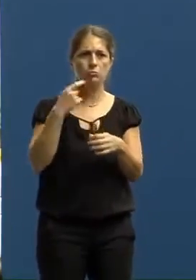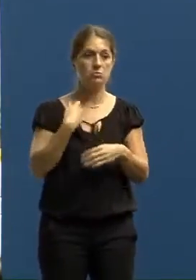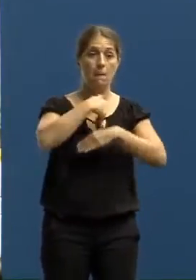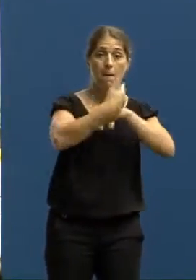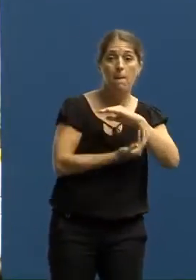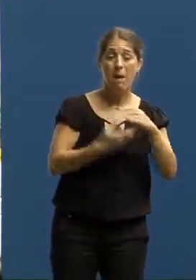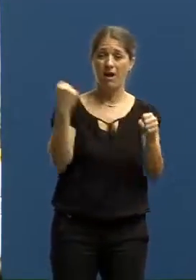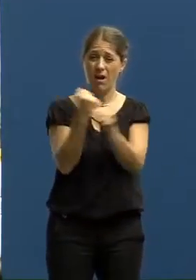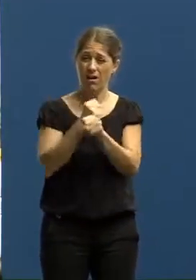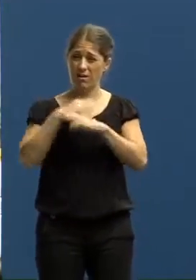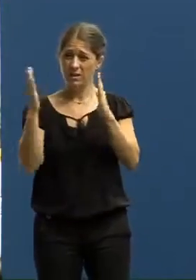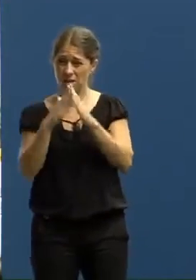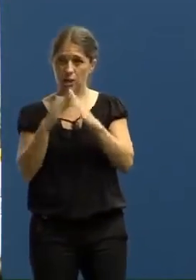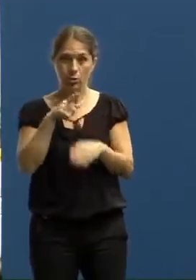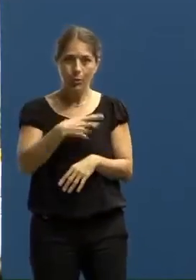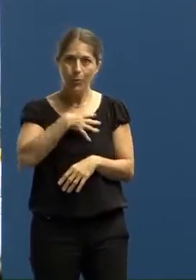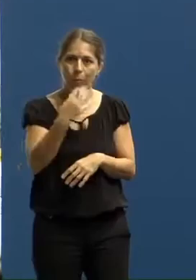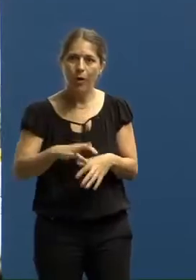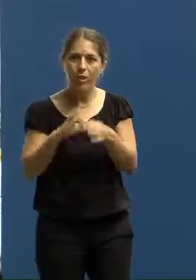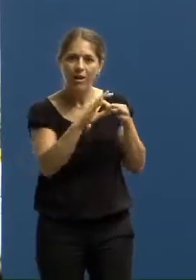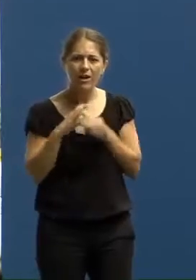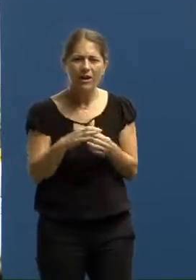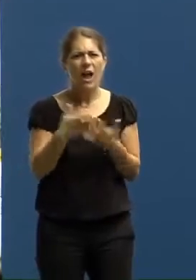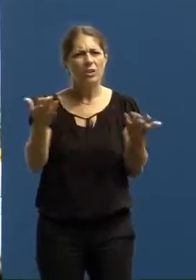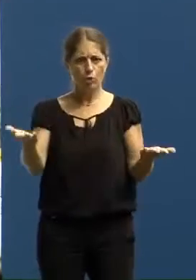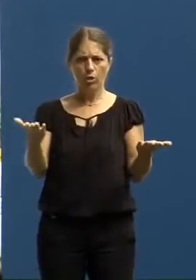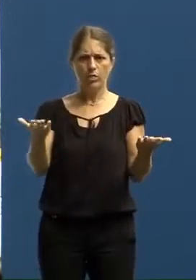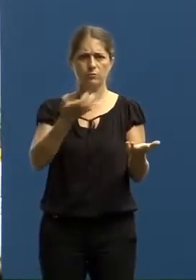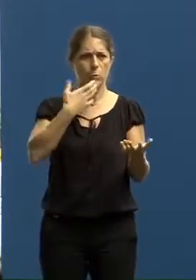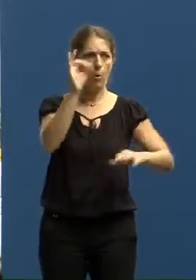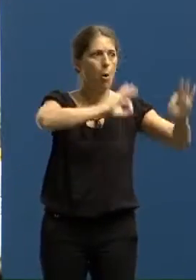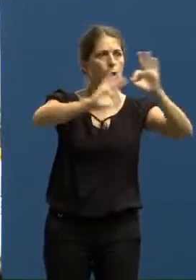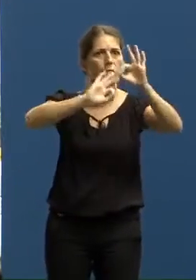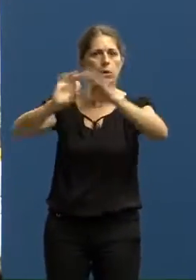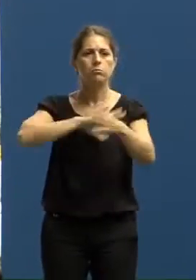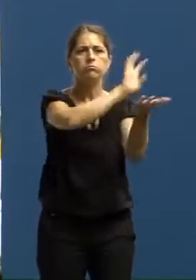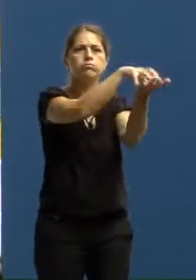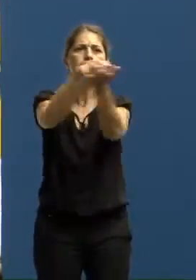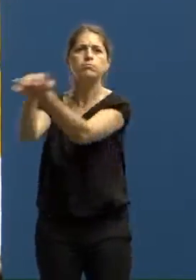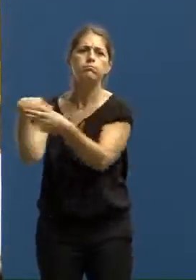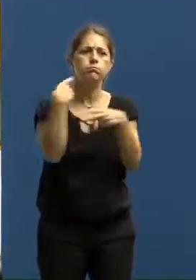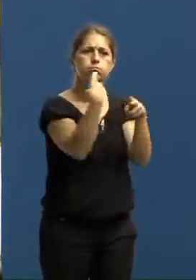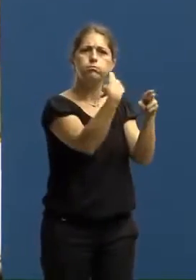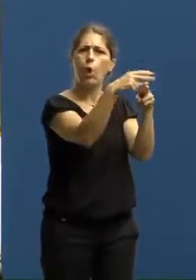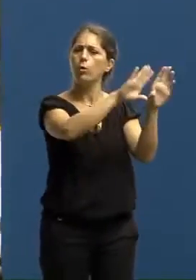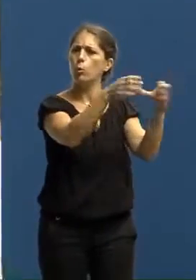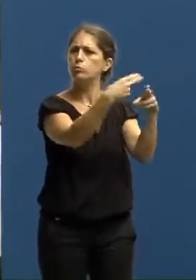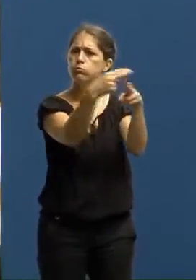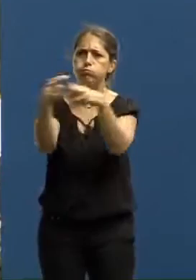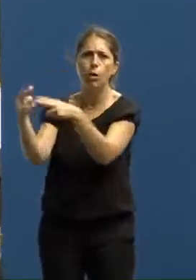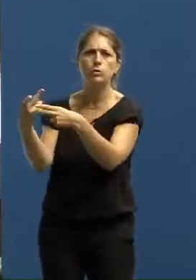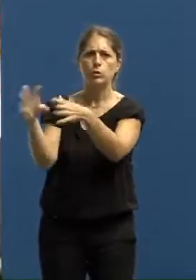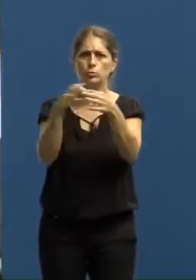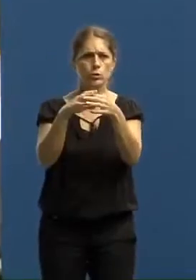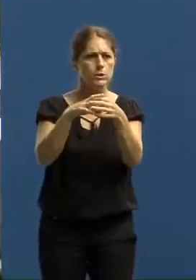e teito, como non iba a ser posible tecer lazos de unidade a nivel organizativo entre as distintas partidos políticos para poder ser